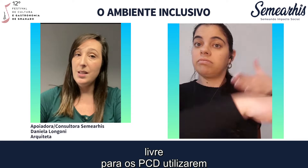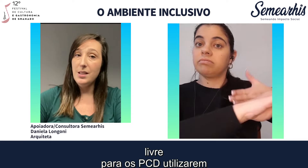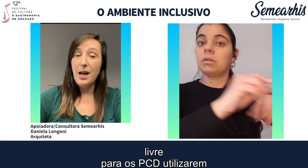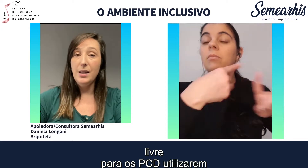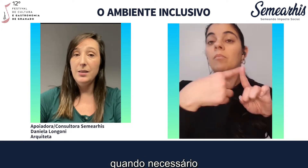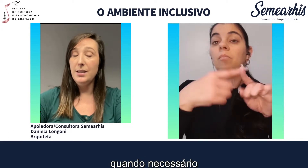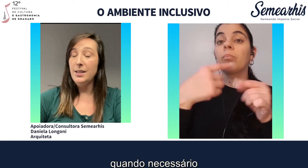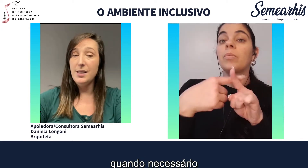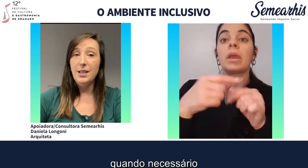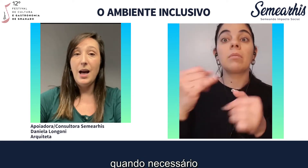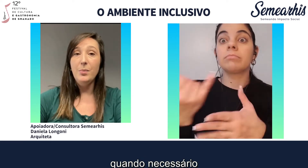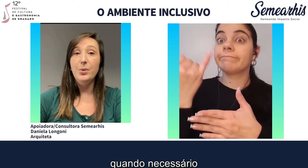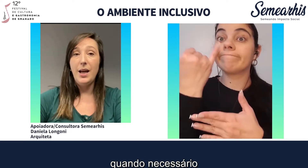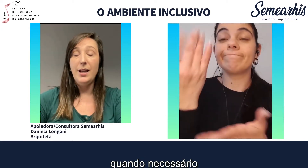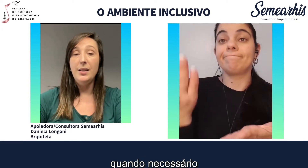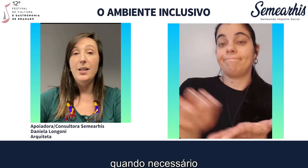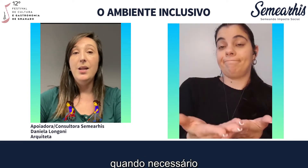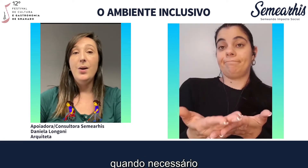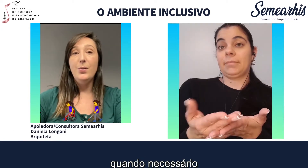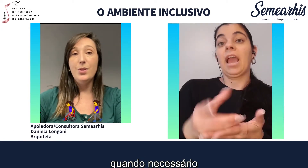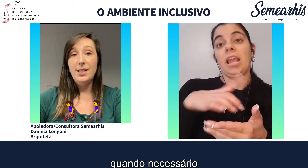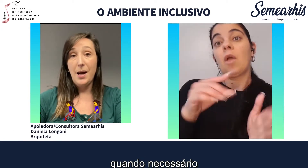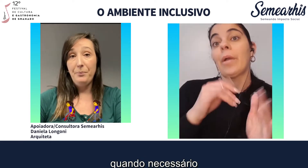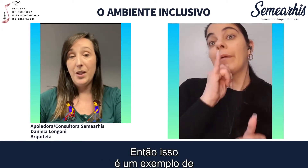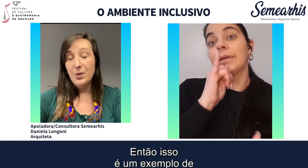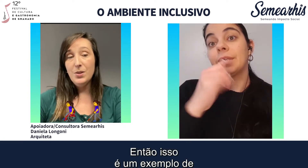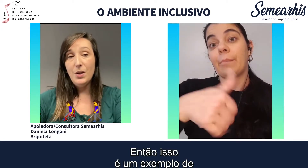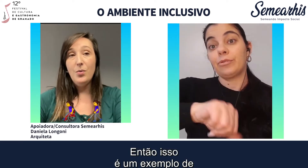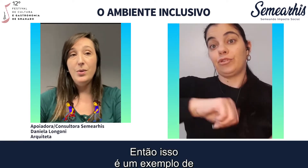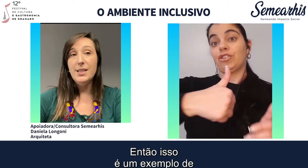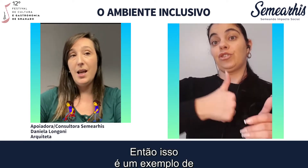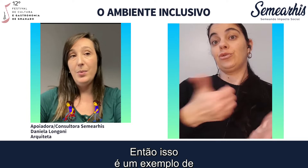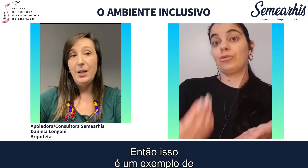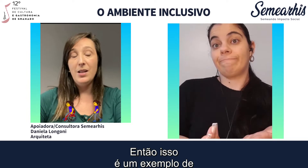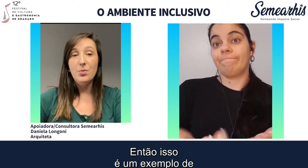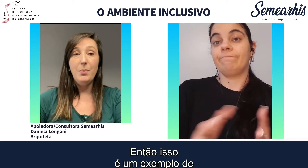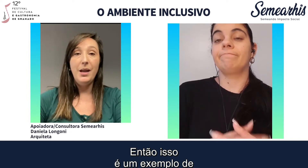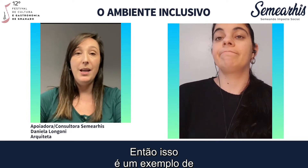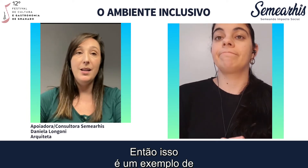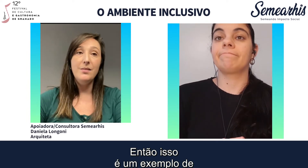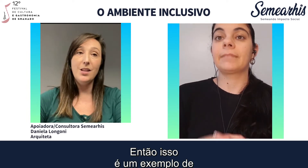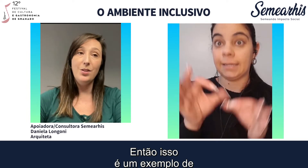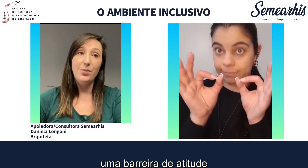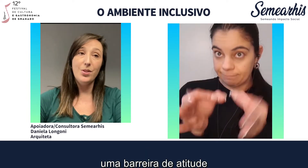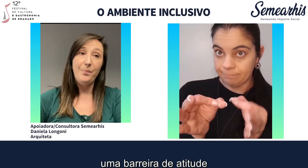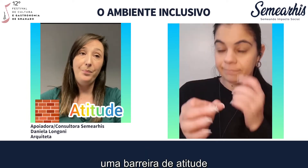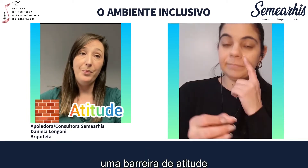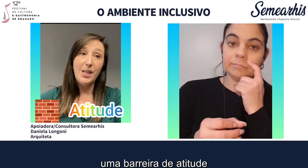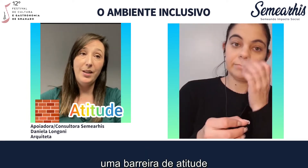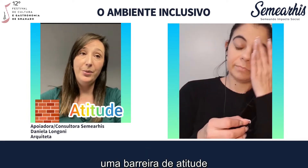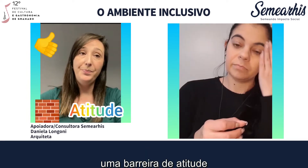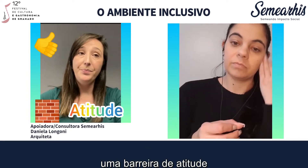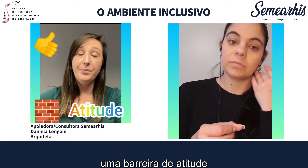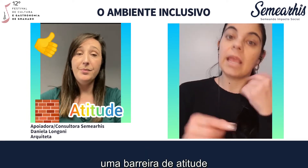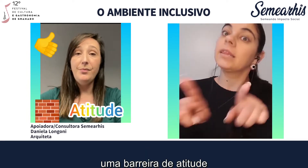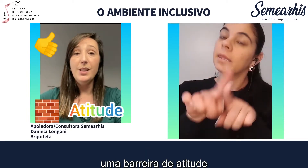quando necessitarem, puderem utilizar. Então, isso é um exemplo, né, de uma barreira de atitude,